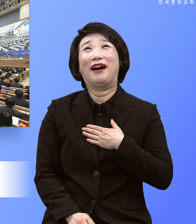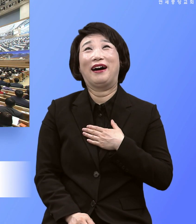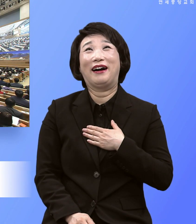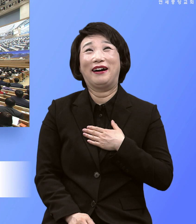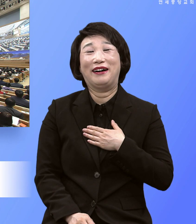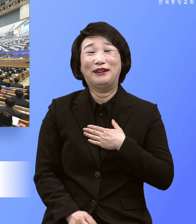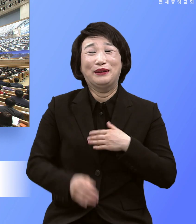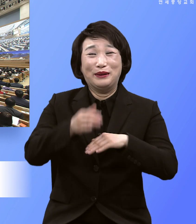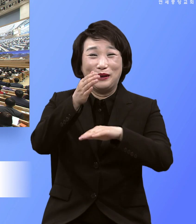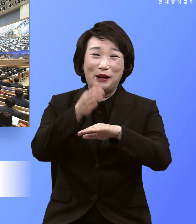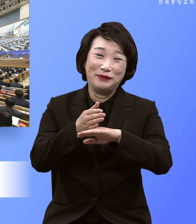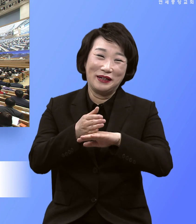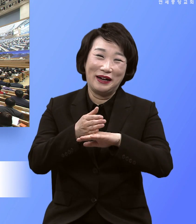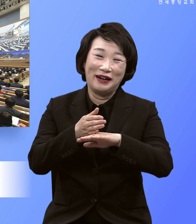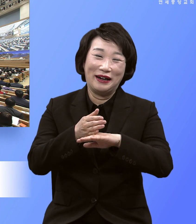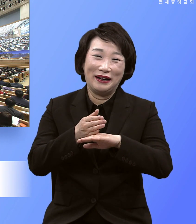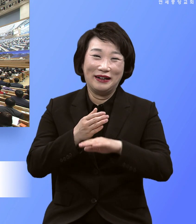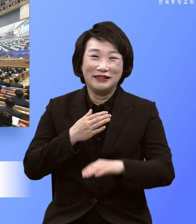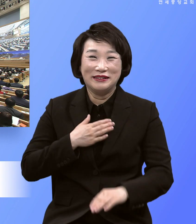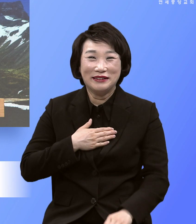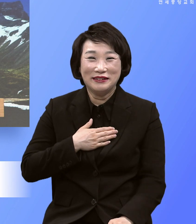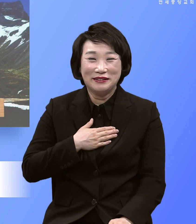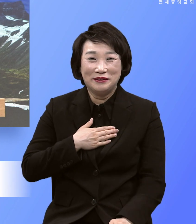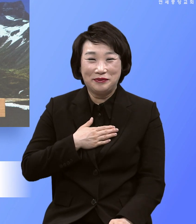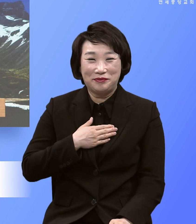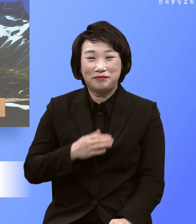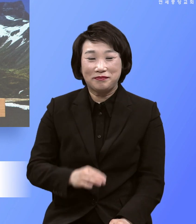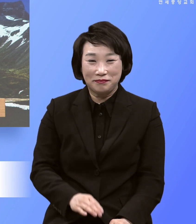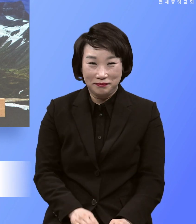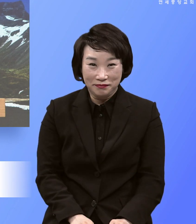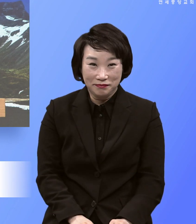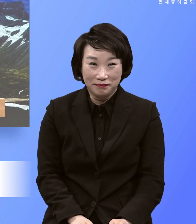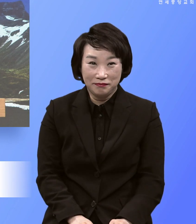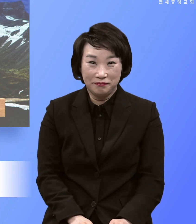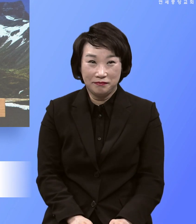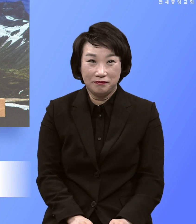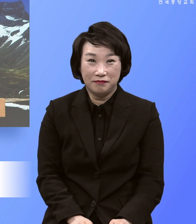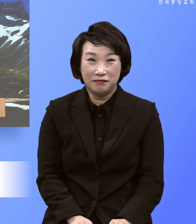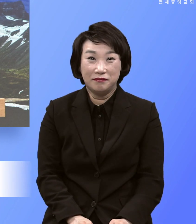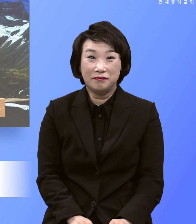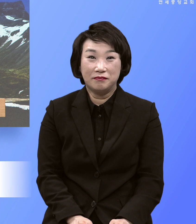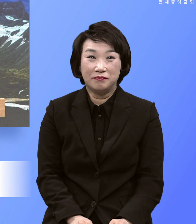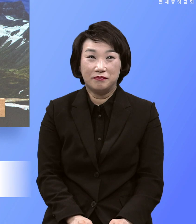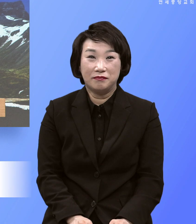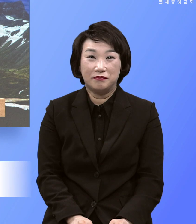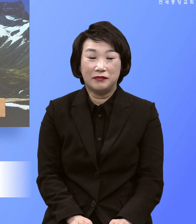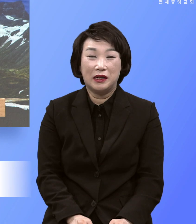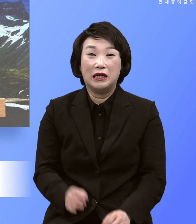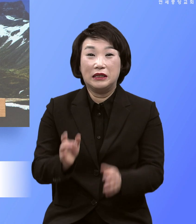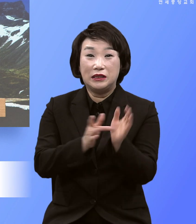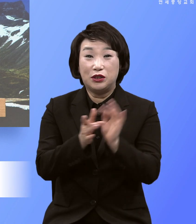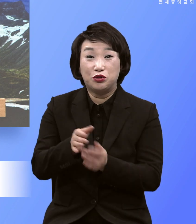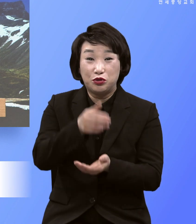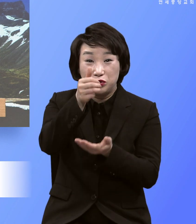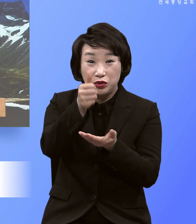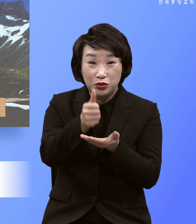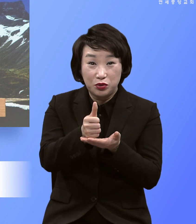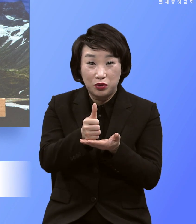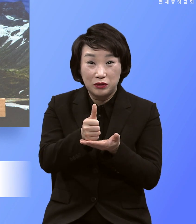얼마나 감사해. 예. 예. 그러므로 예수